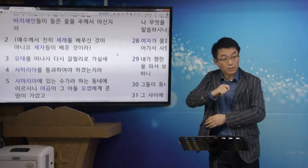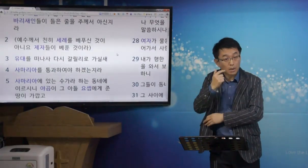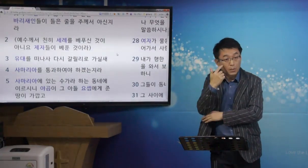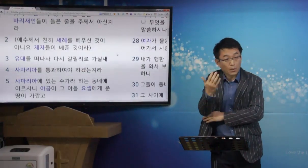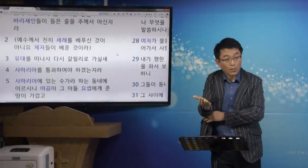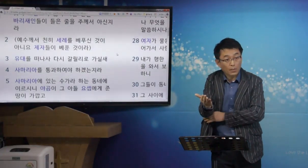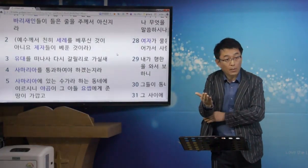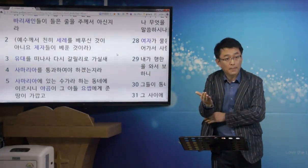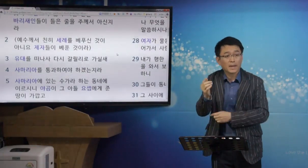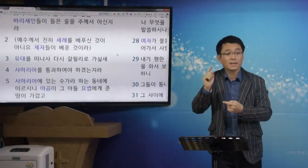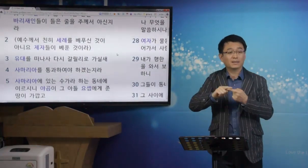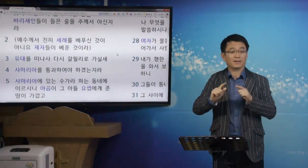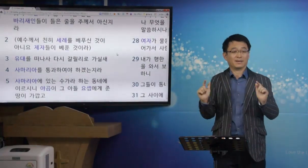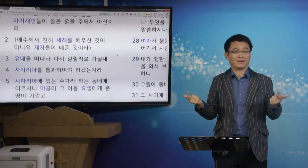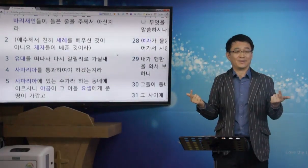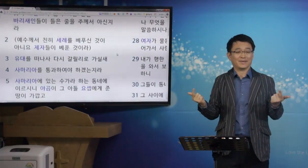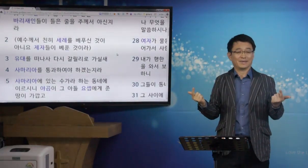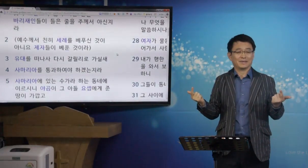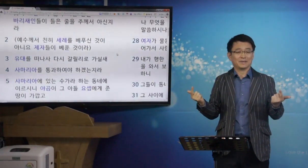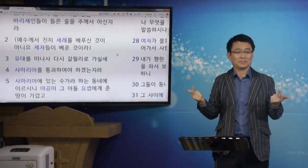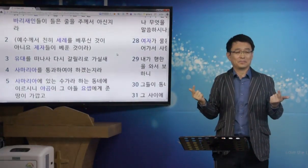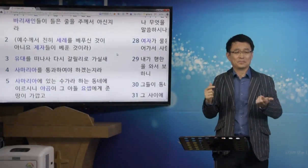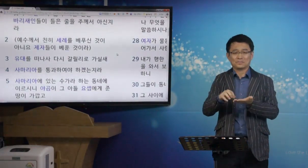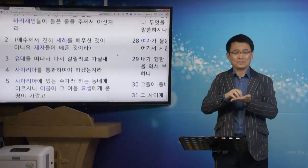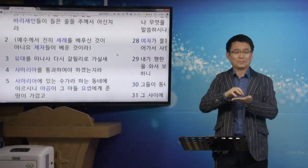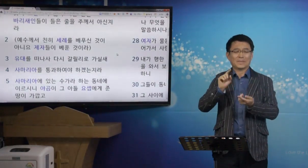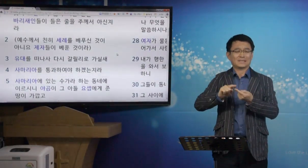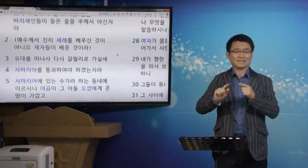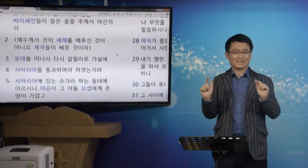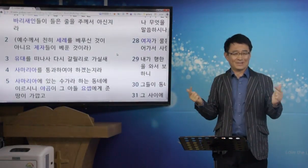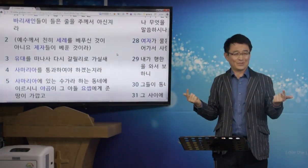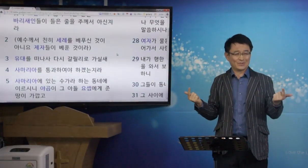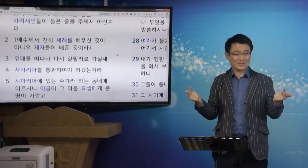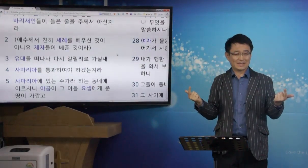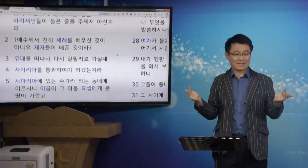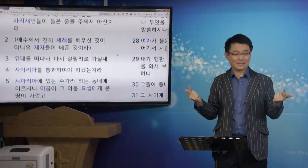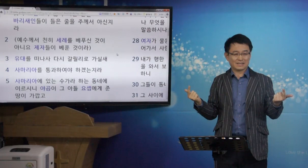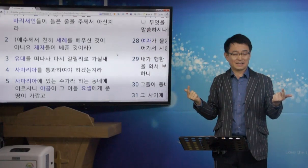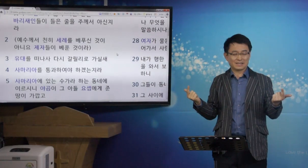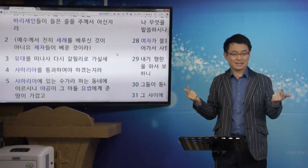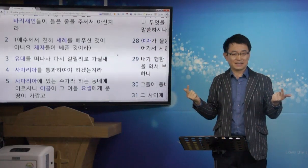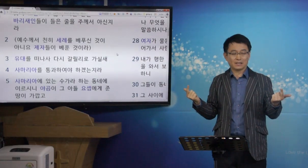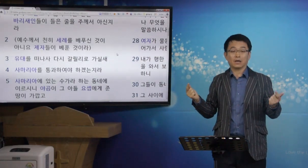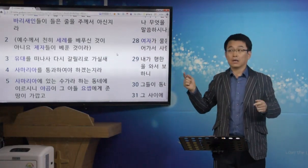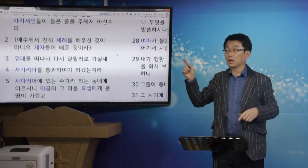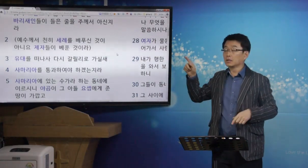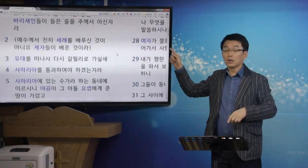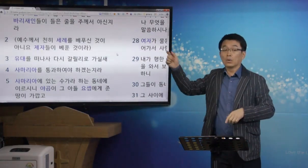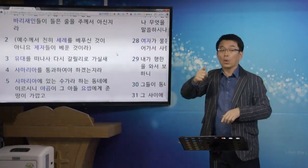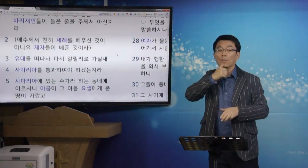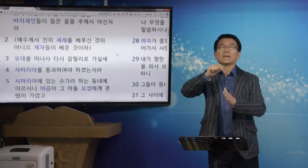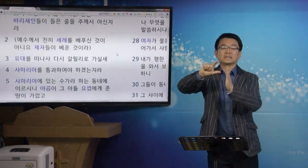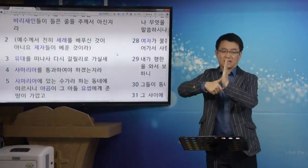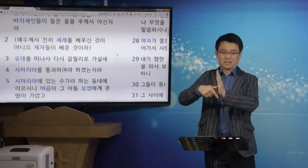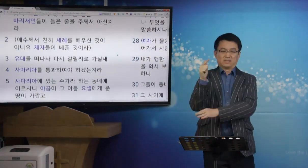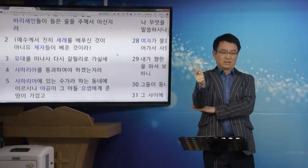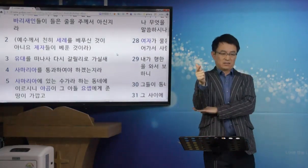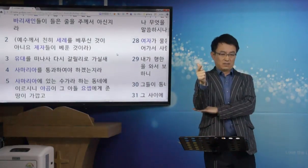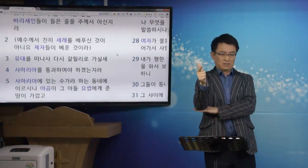세례를 줄 때 새벽에 줍니까? 그렇지도 않죠. 세례를 준 시간과 맞지 않죠.